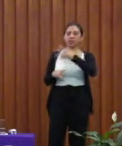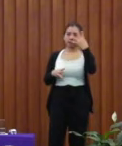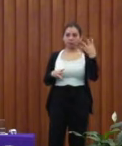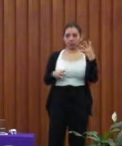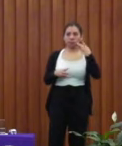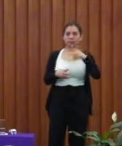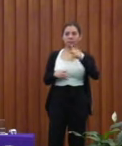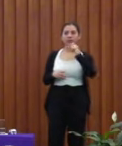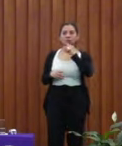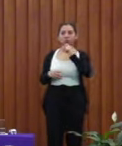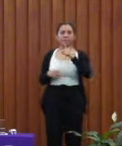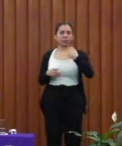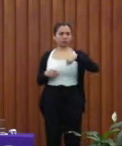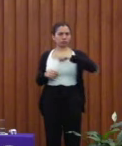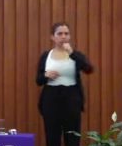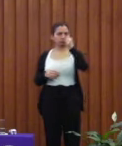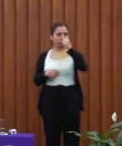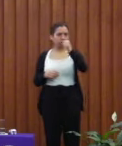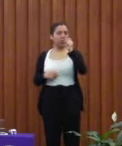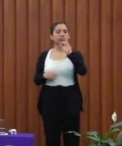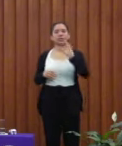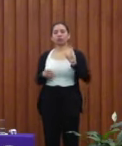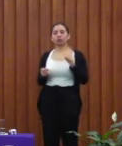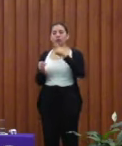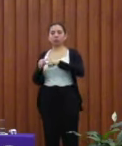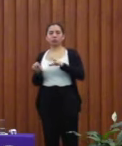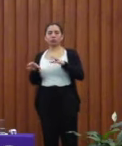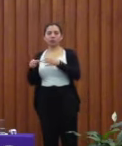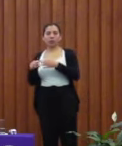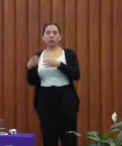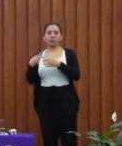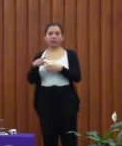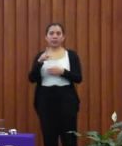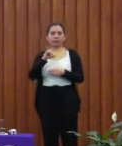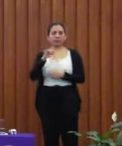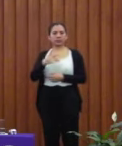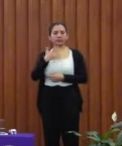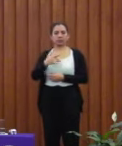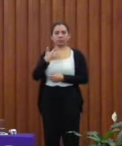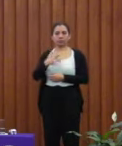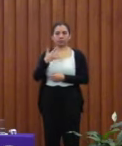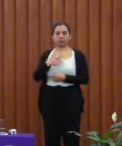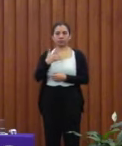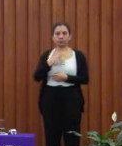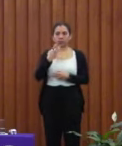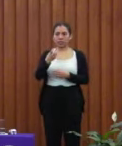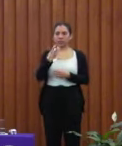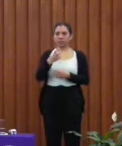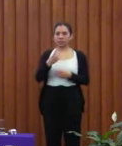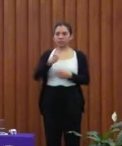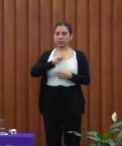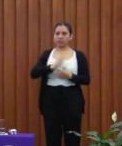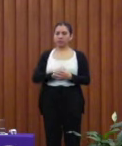Que también no conformamos parte todavía de esta bandera, pero sí conformamos parte de estas identidades, ¿no? Gracias.